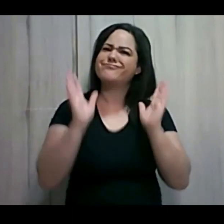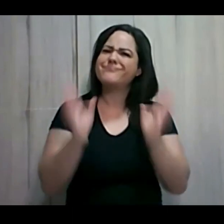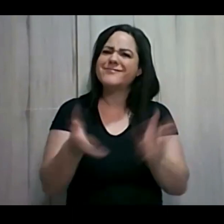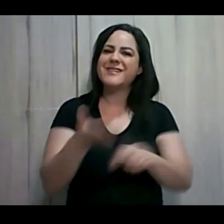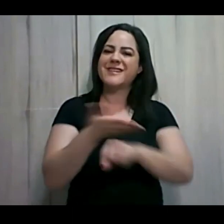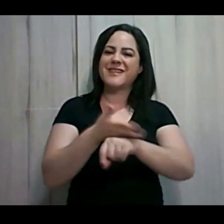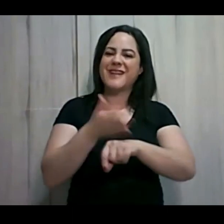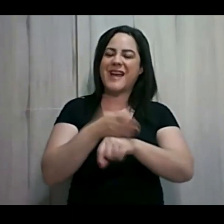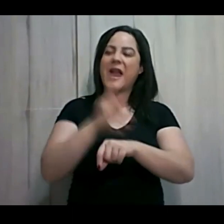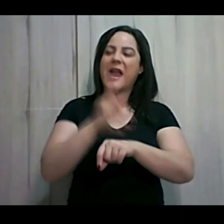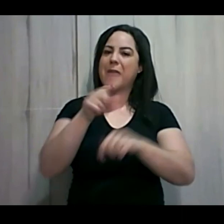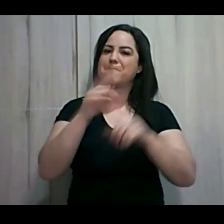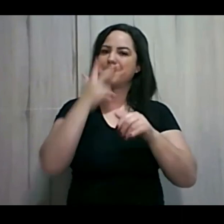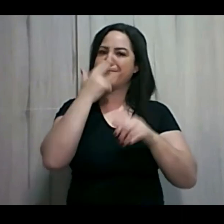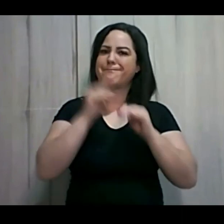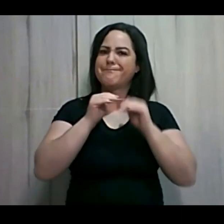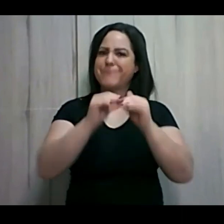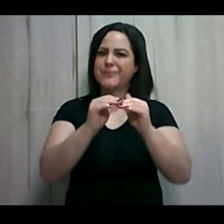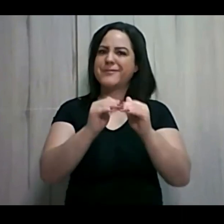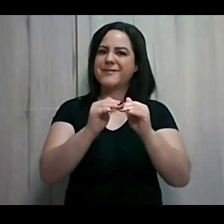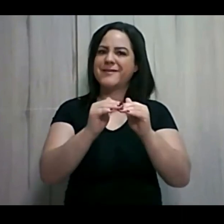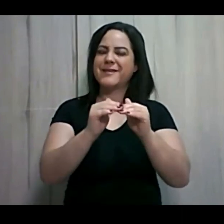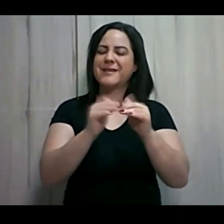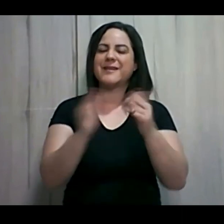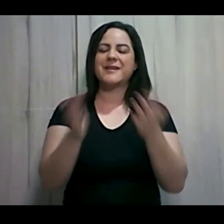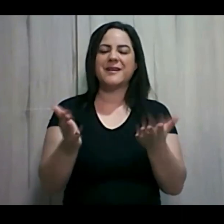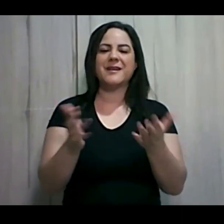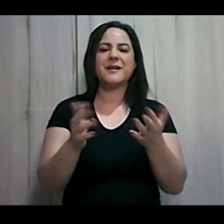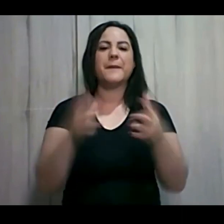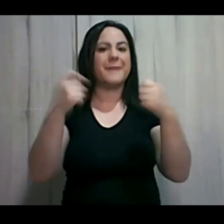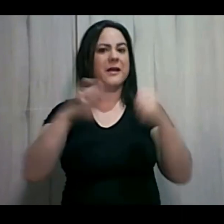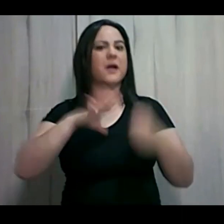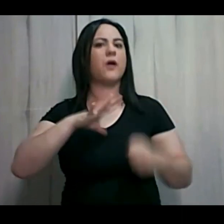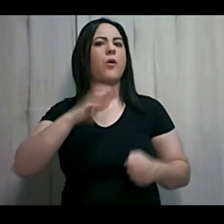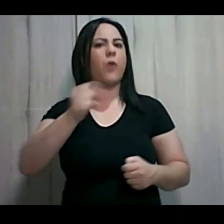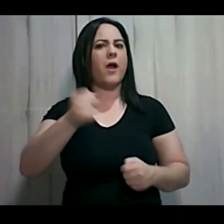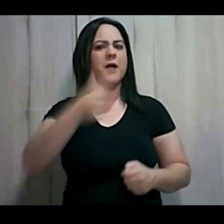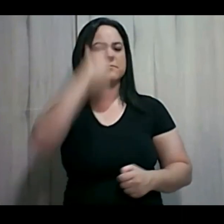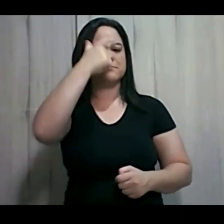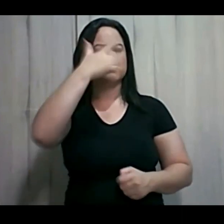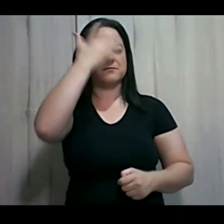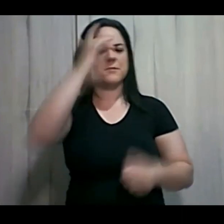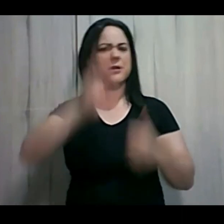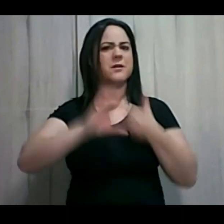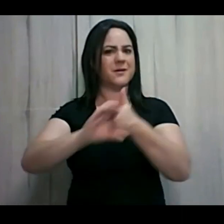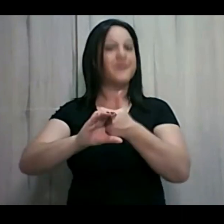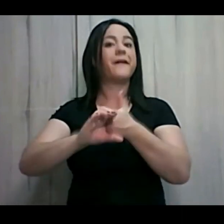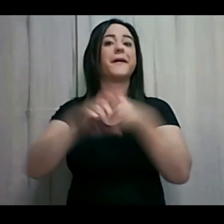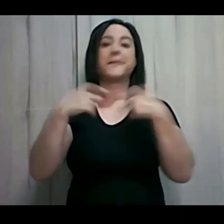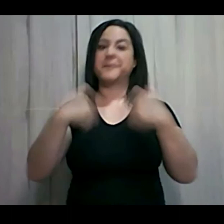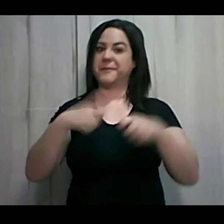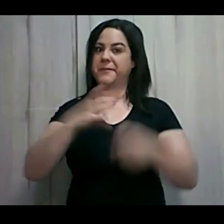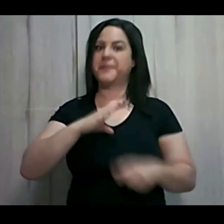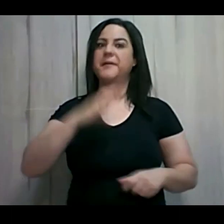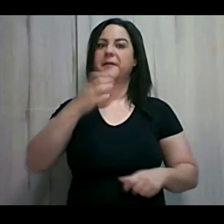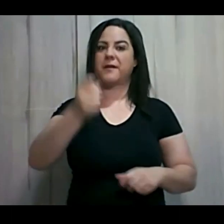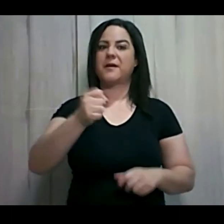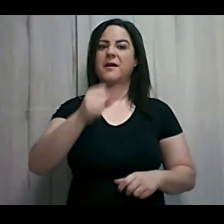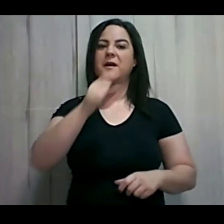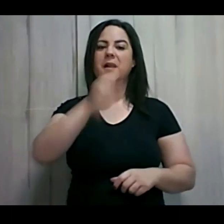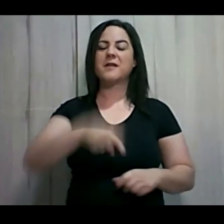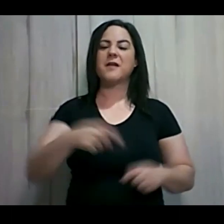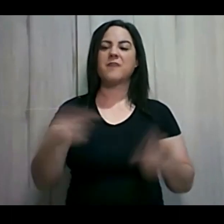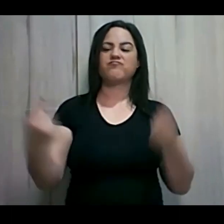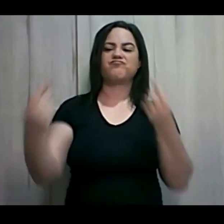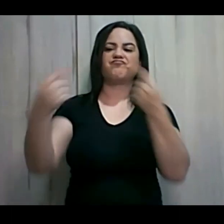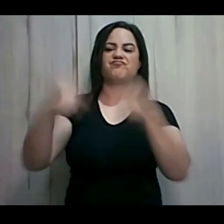ofensivo. Então é preciso ter coragem para ser cristão, é preciso ter coragem para confrontar os erros,